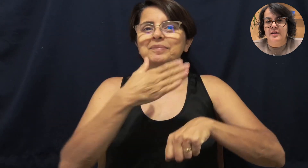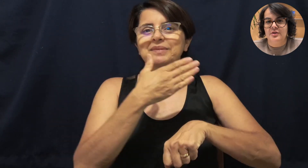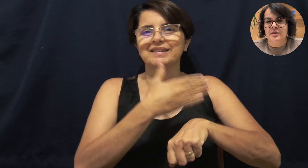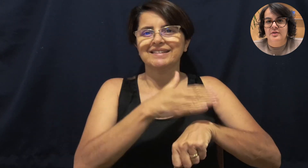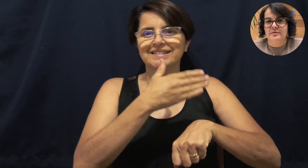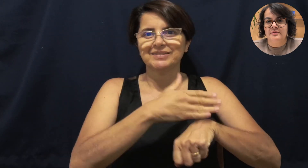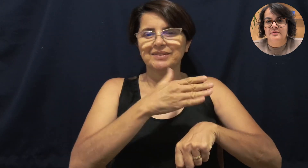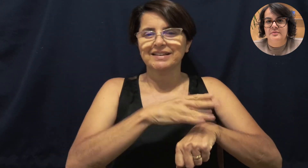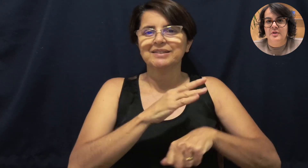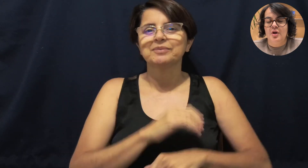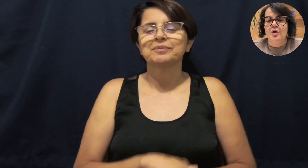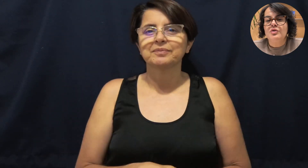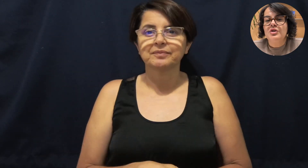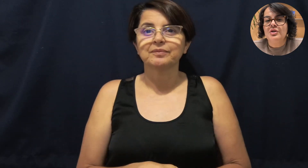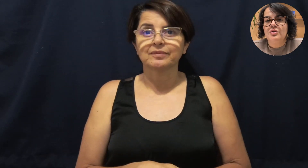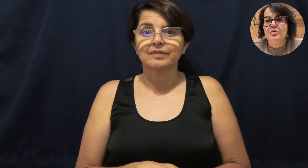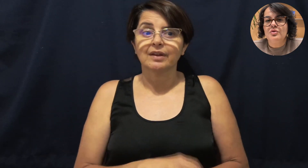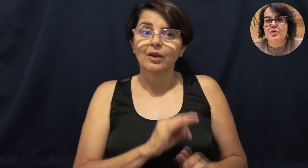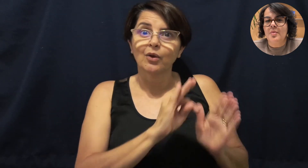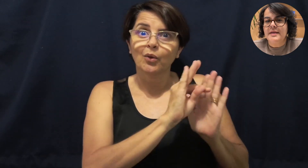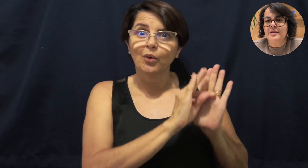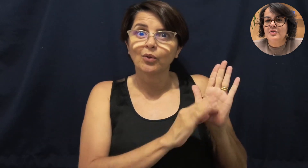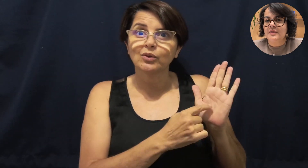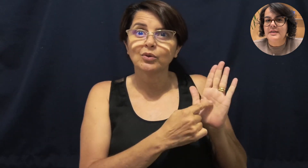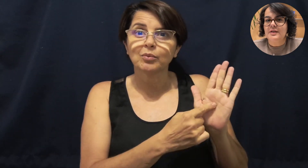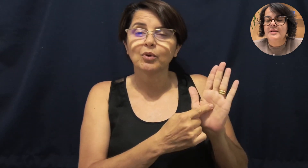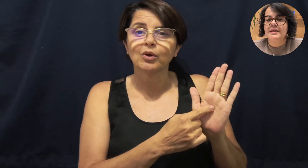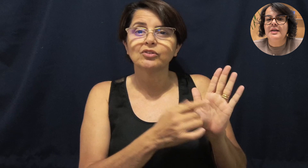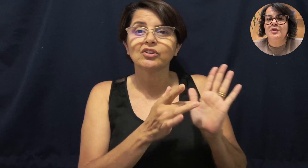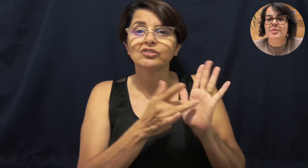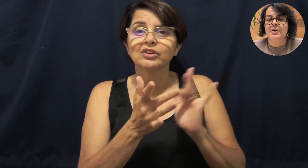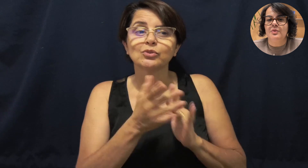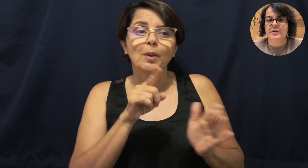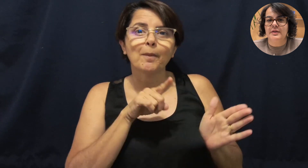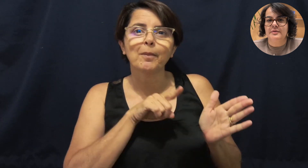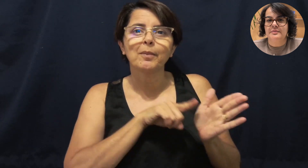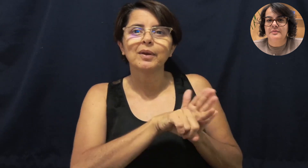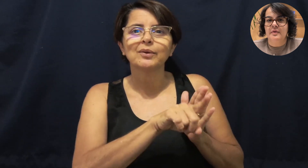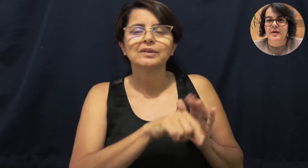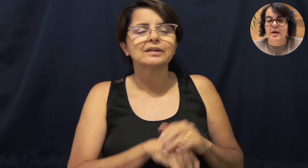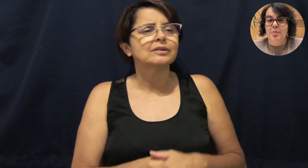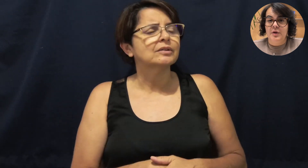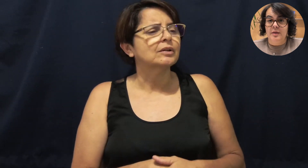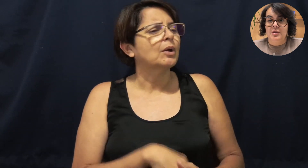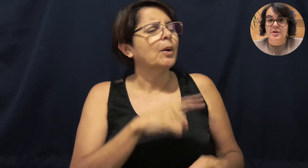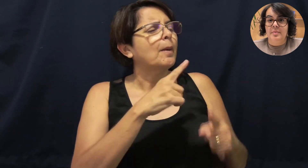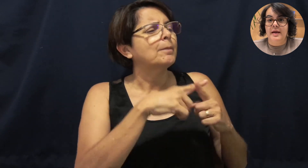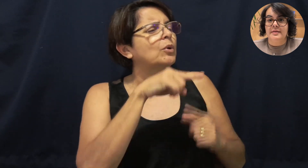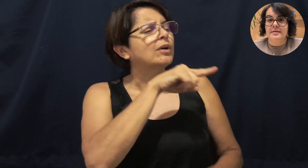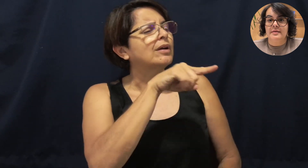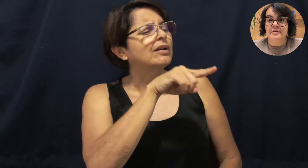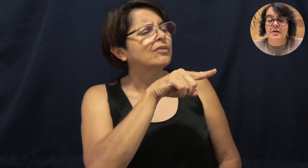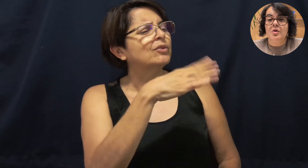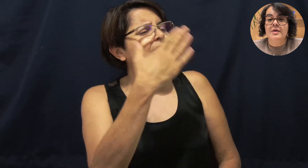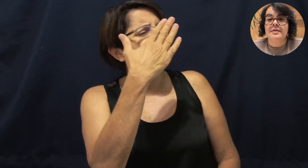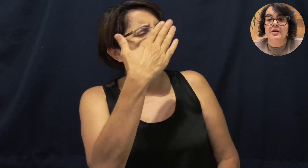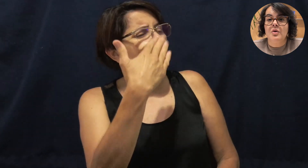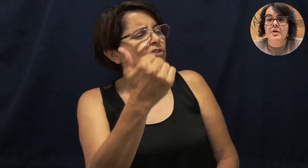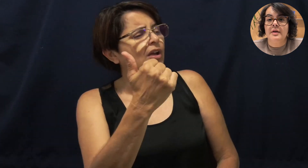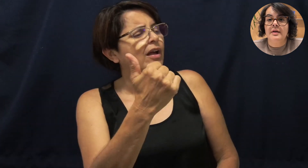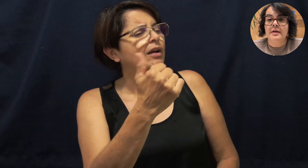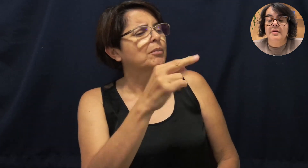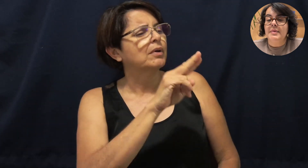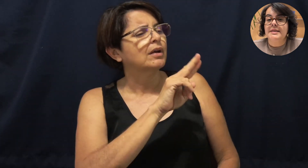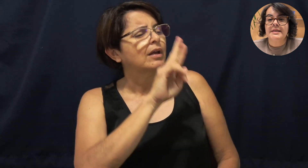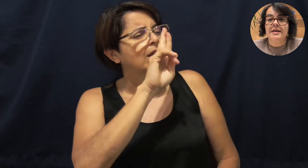de Prática, onde Jesus começa nos fazendo a seguinte pergunta: Por que me chamais Senhor,